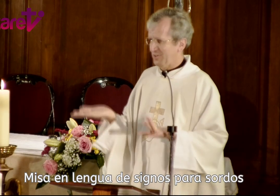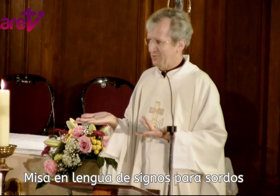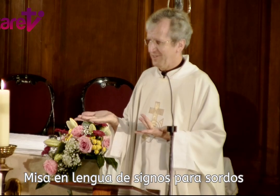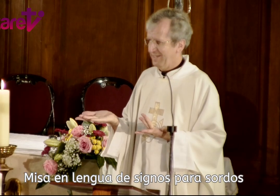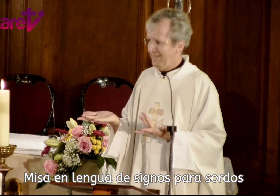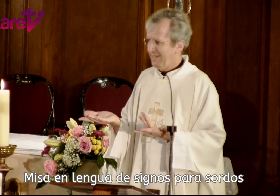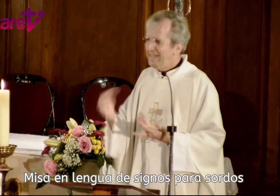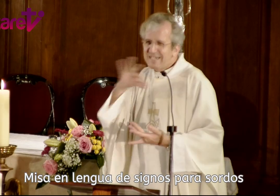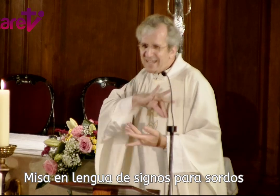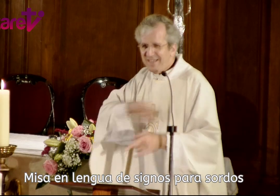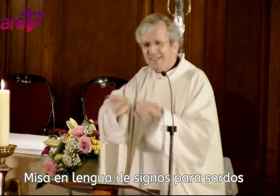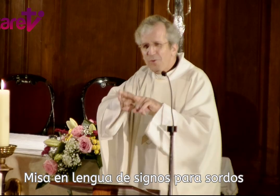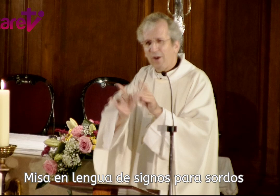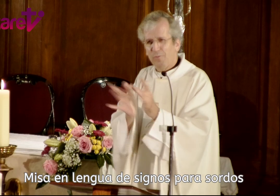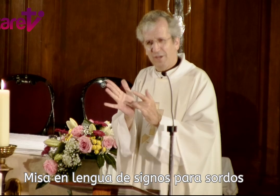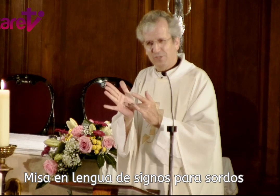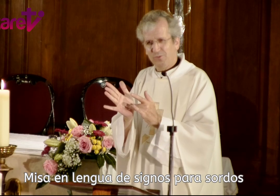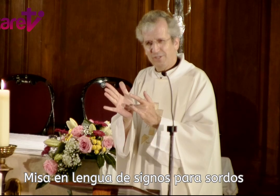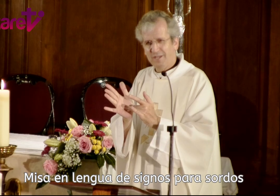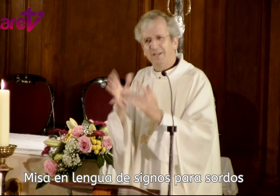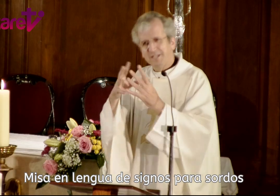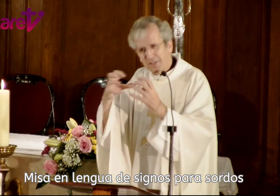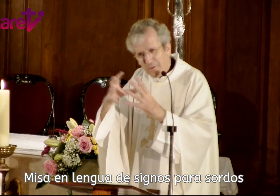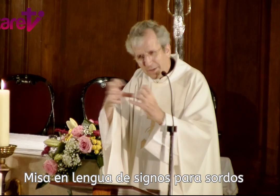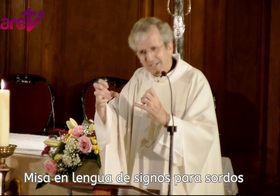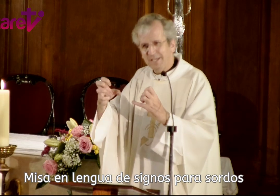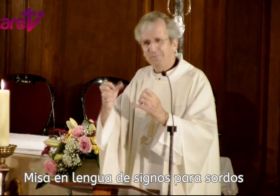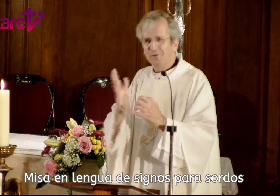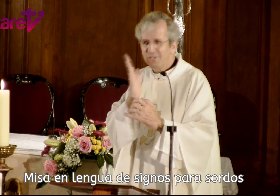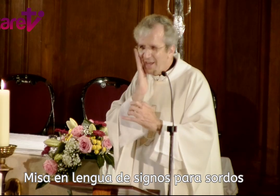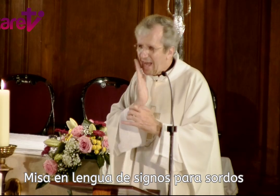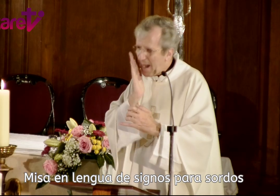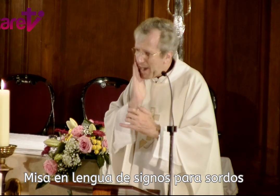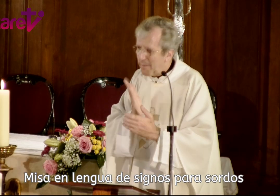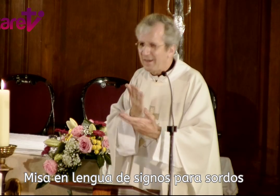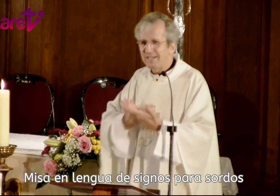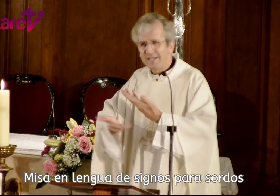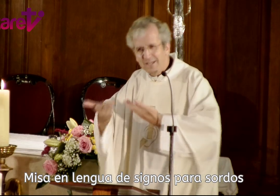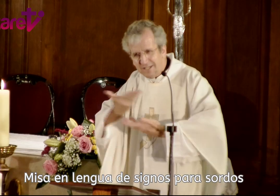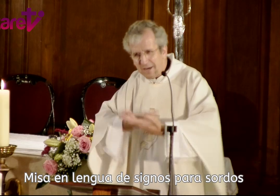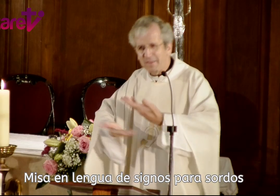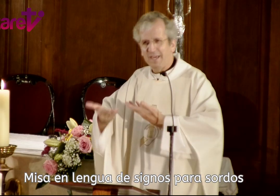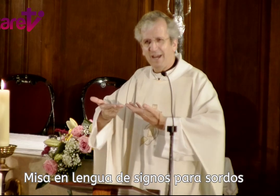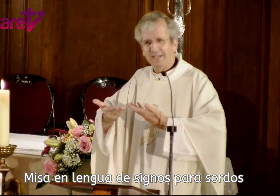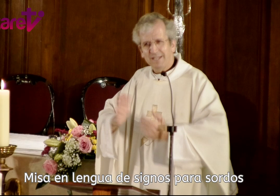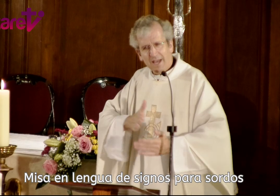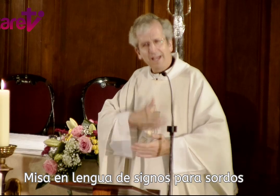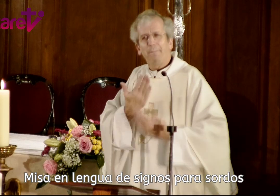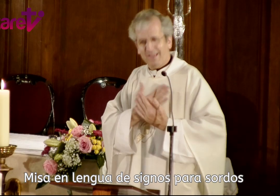Jesús. Sentid igual como Jesús, sed comprensivos, amables, serviciales, capaces